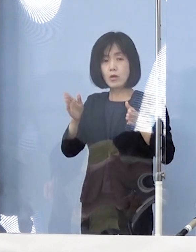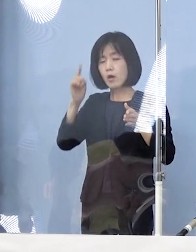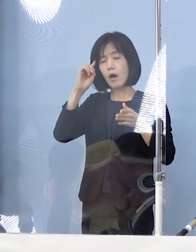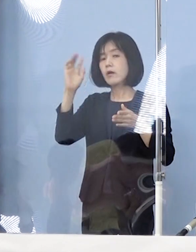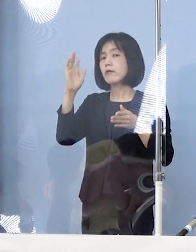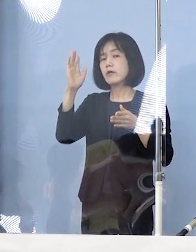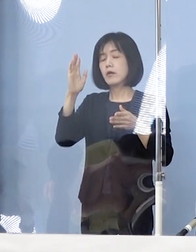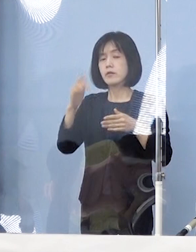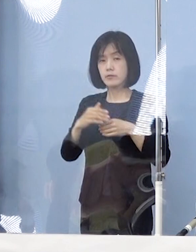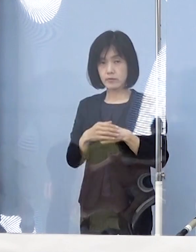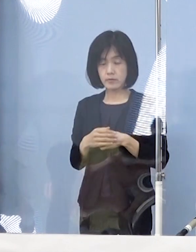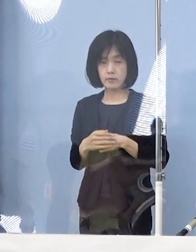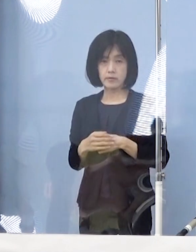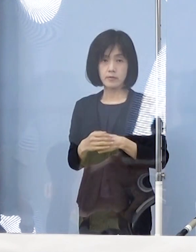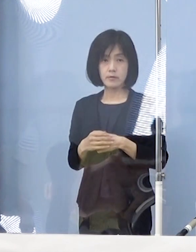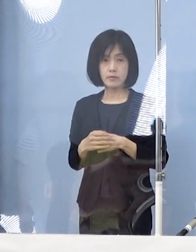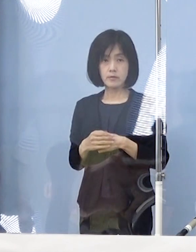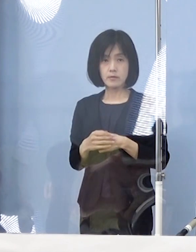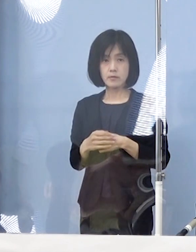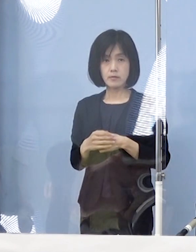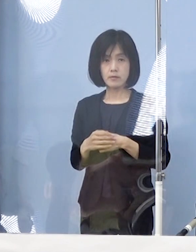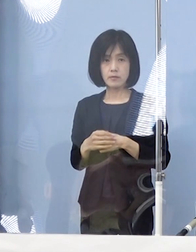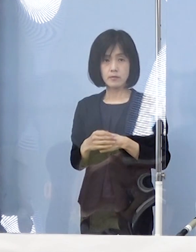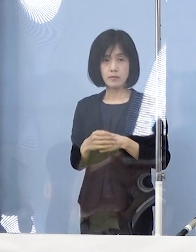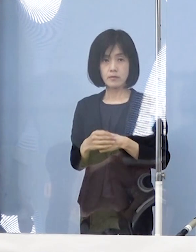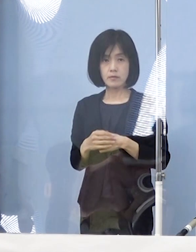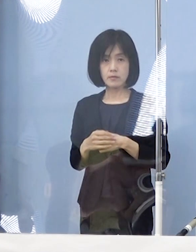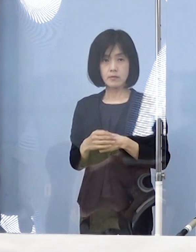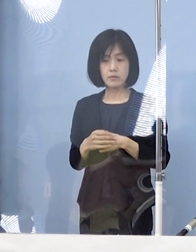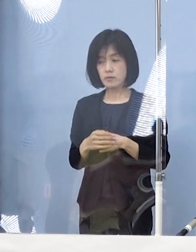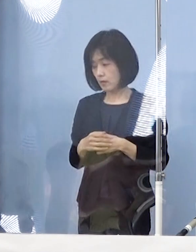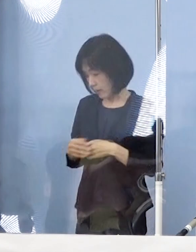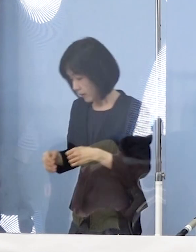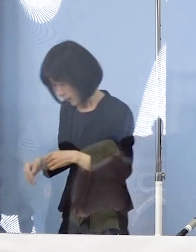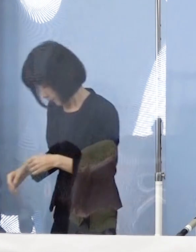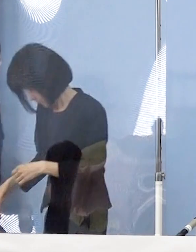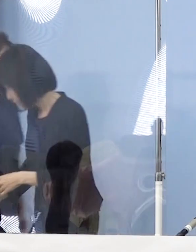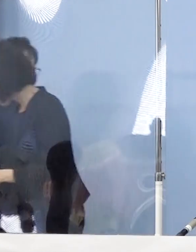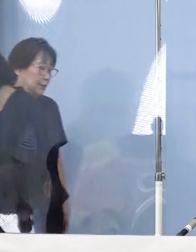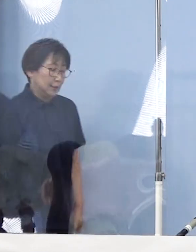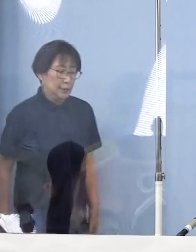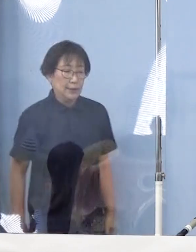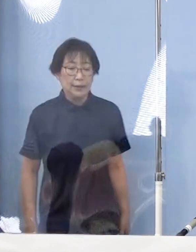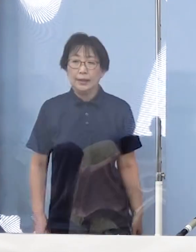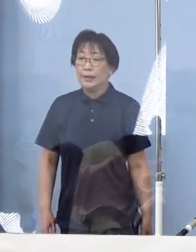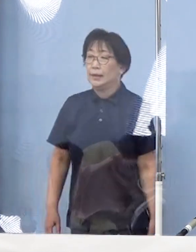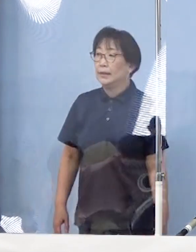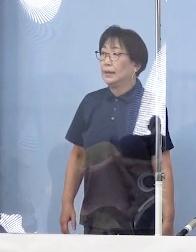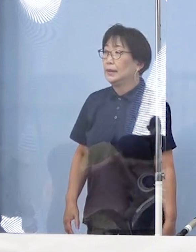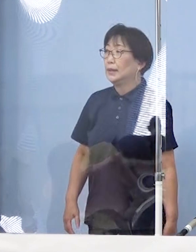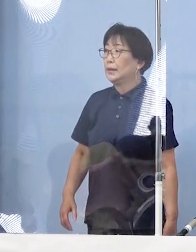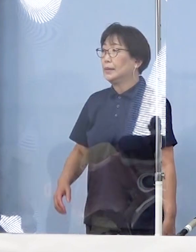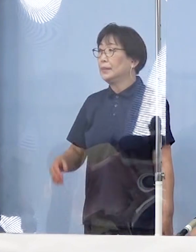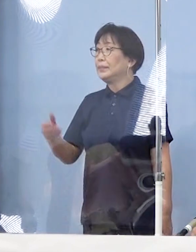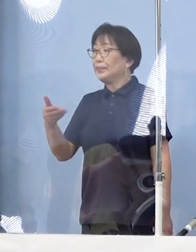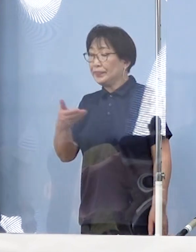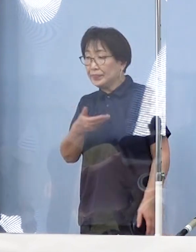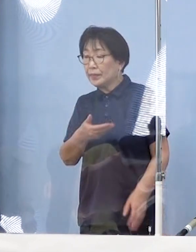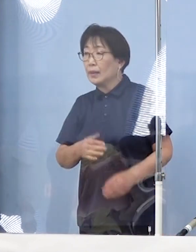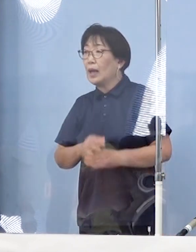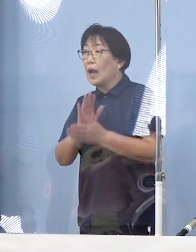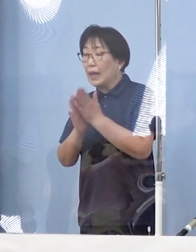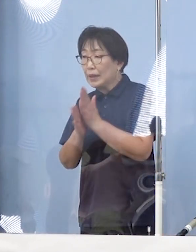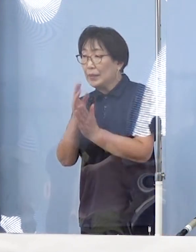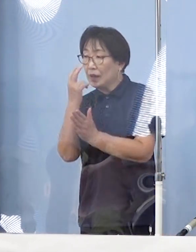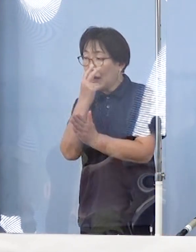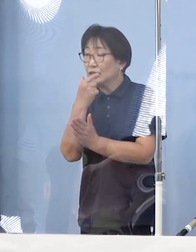ところでございます。 すみません。 ちょっと改めて確認なんですが、今はあ